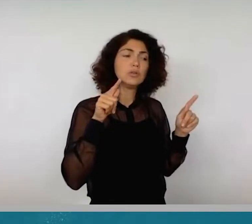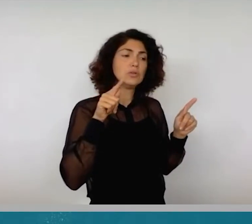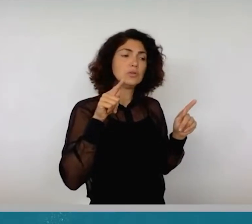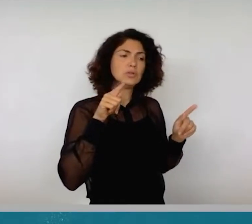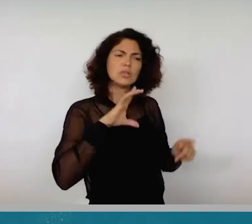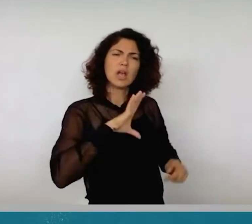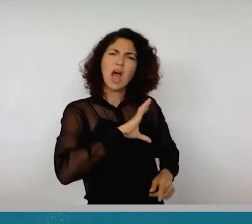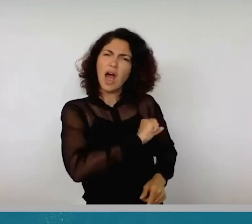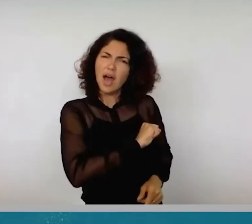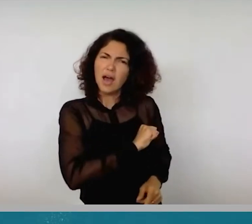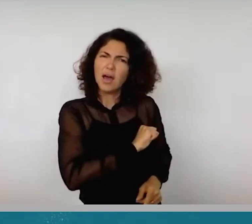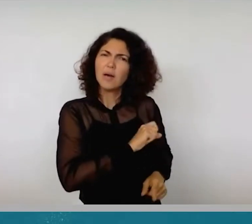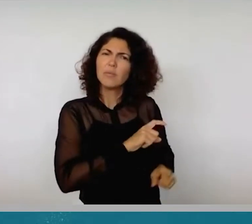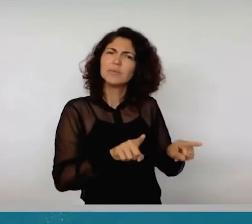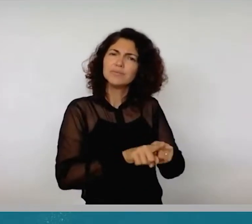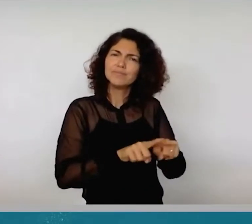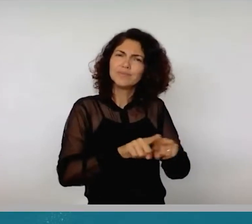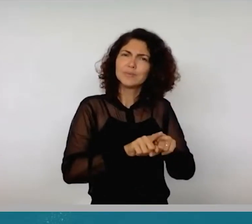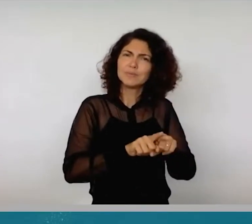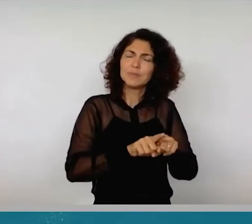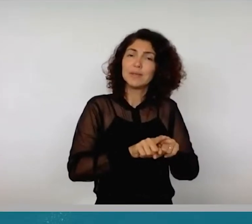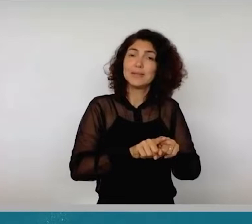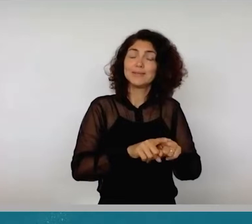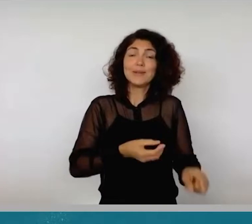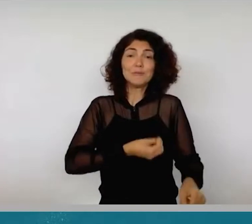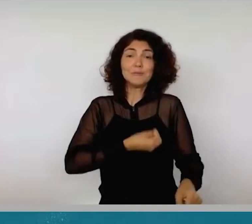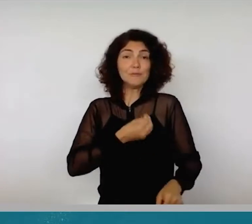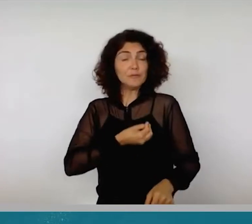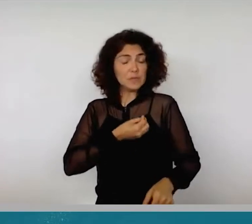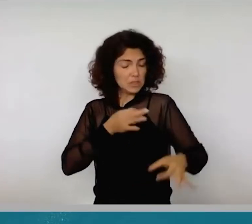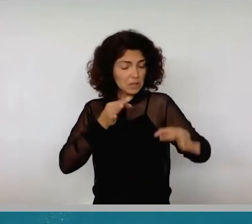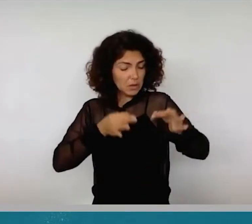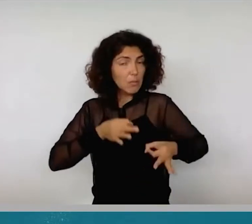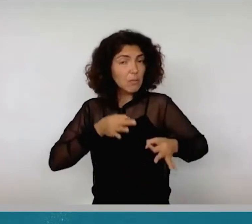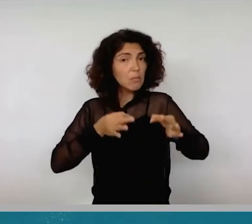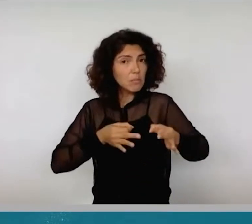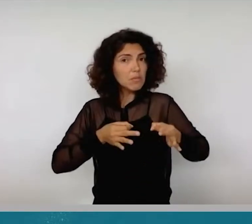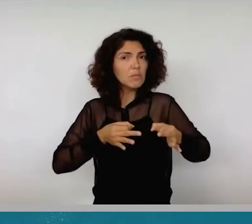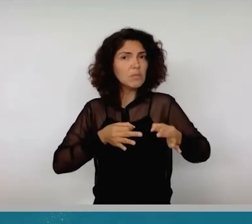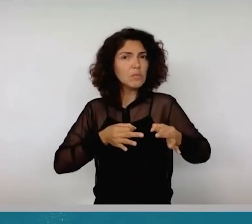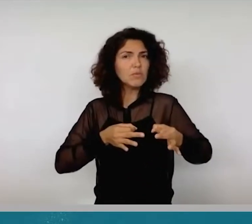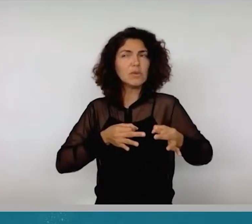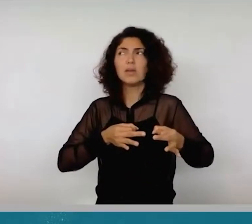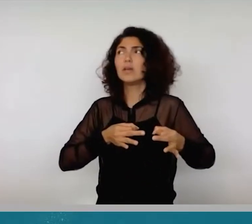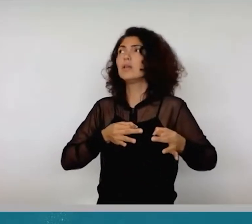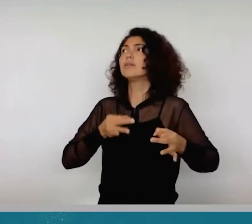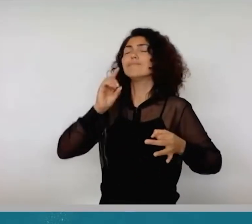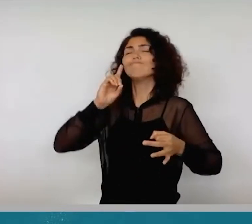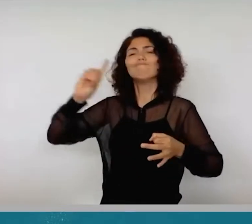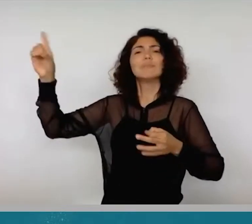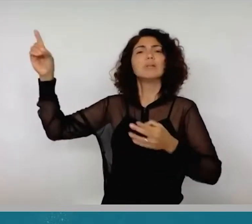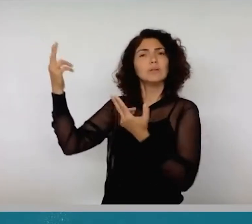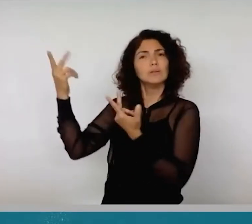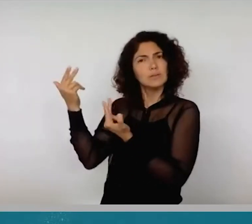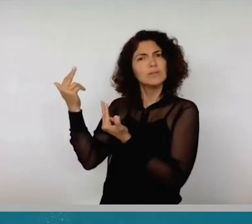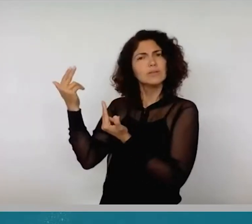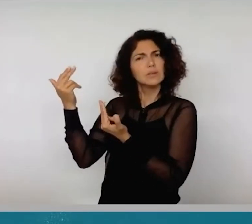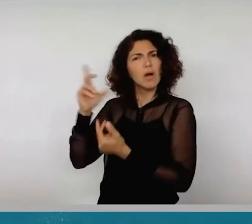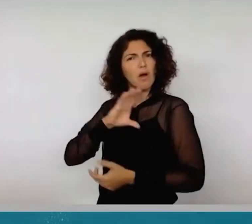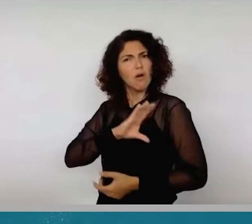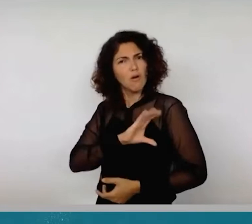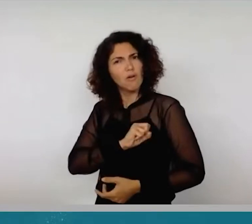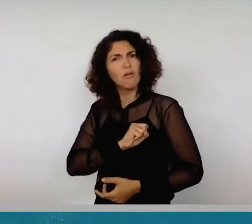o vosso Pai Celeste. Então, este versículo deixa claro, irmãos,